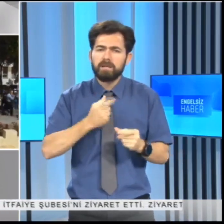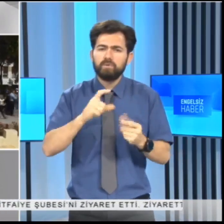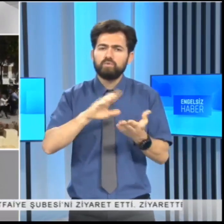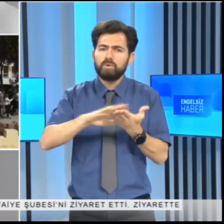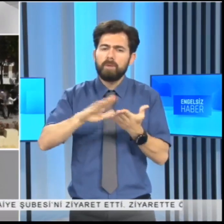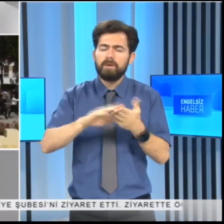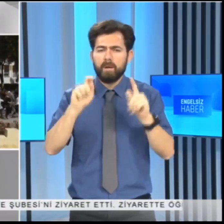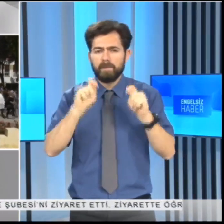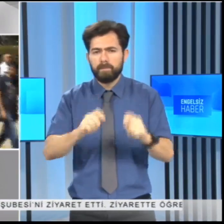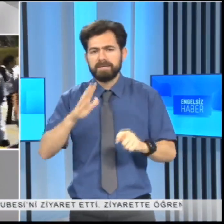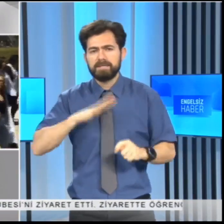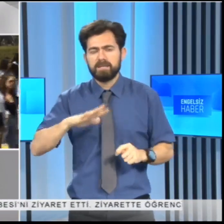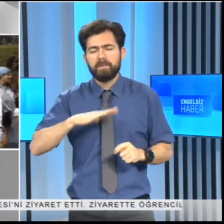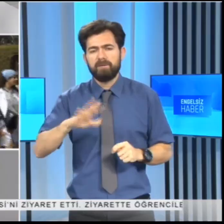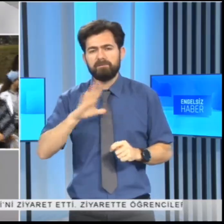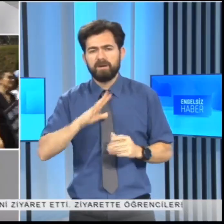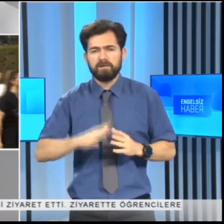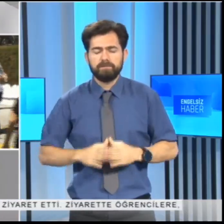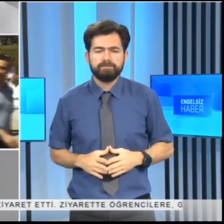istendi.